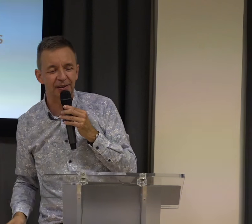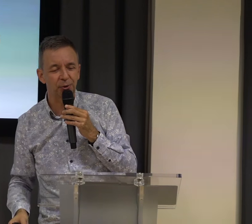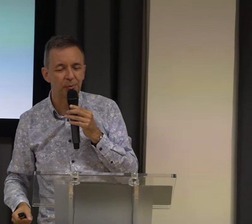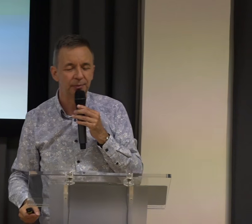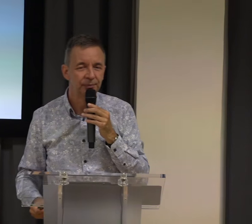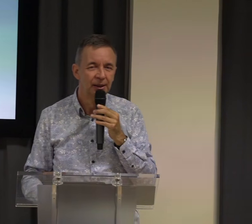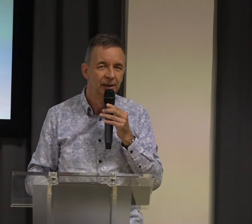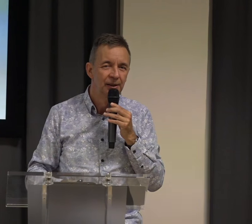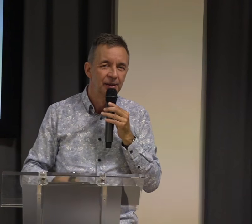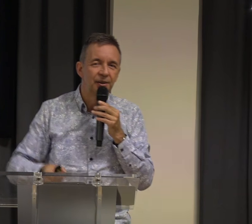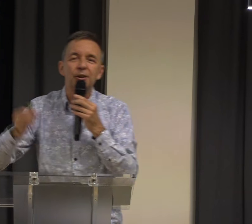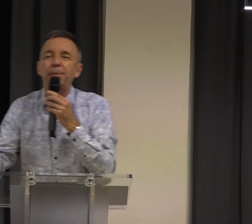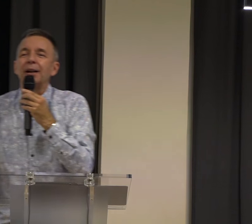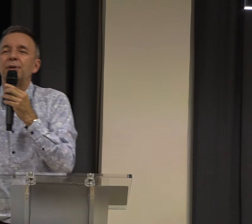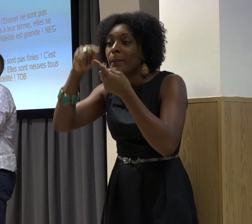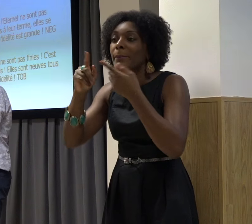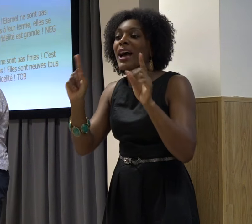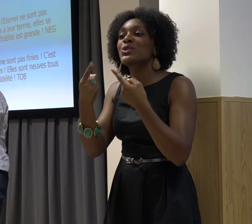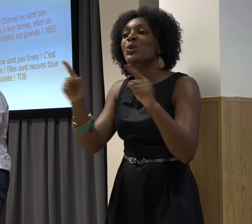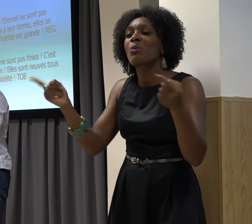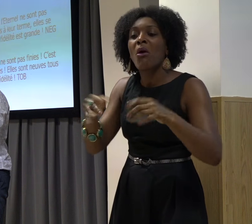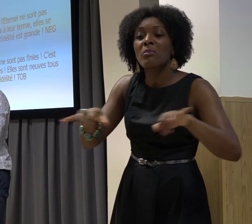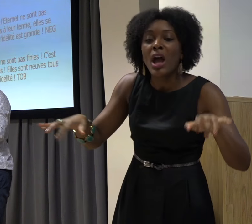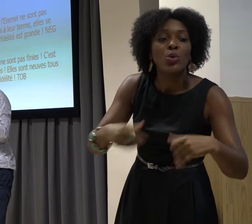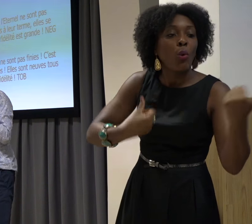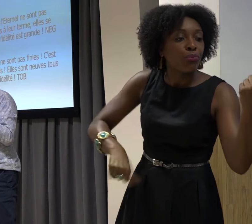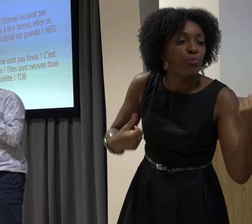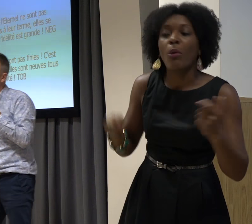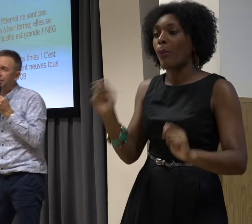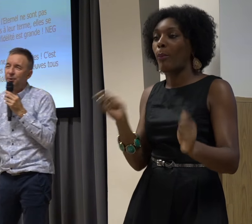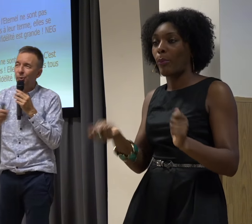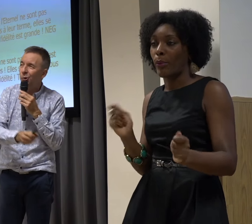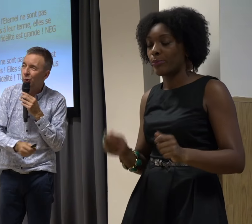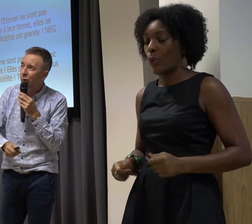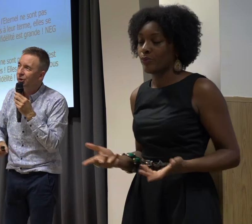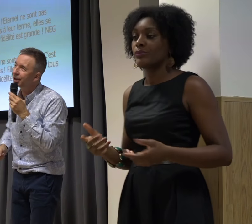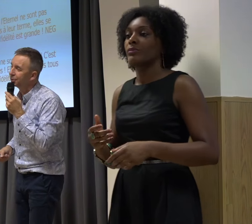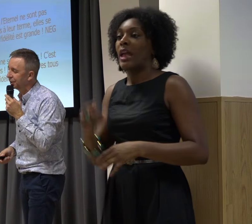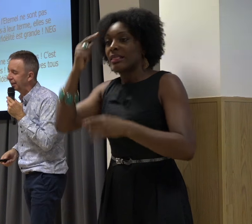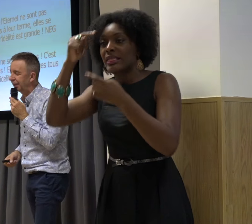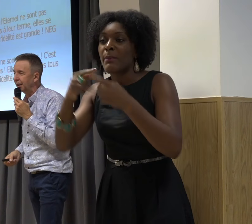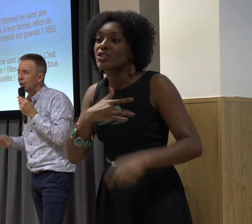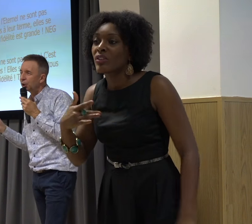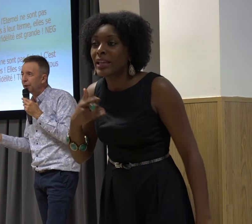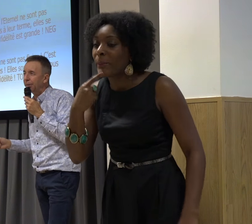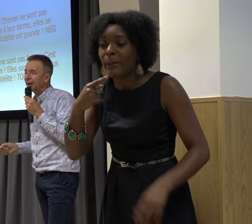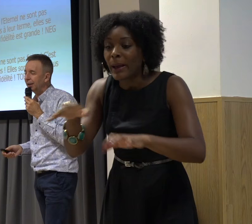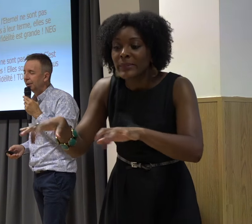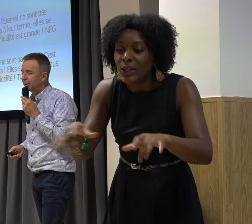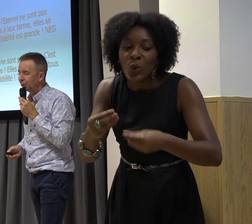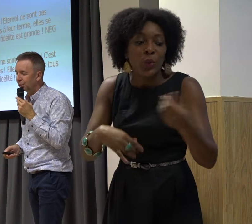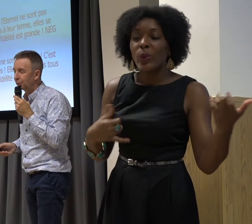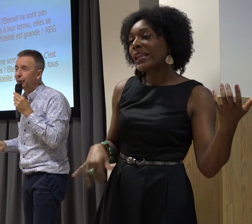des instruments. Si je parle de la santé, bien évidemment, je ne vais pas parler d'un piano ou d'une guitare, je vais